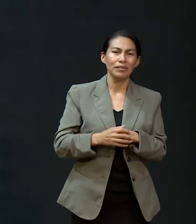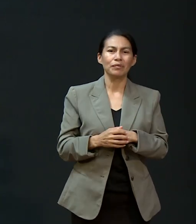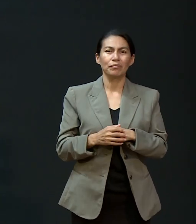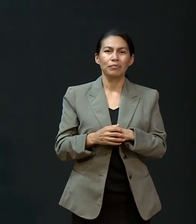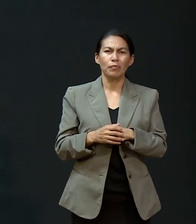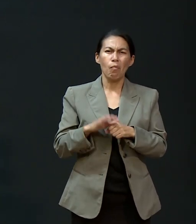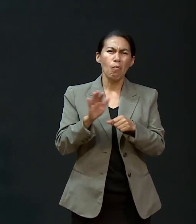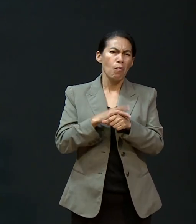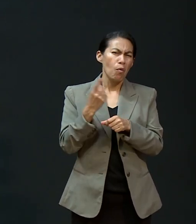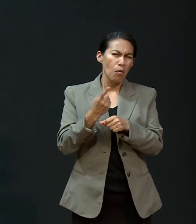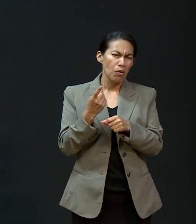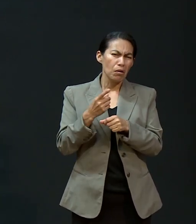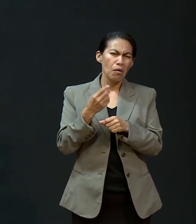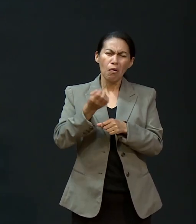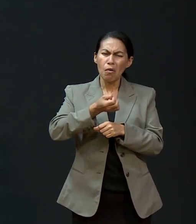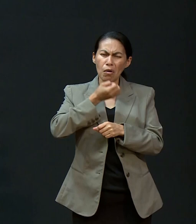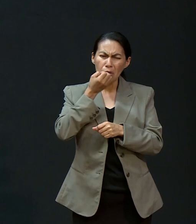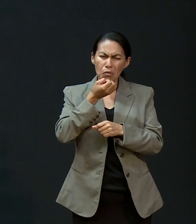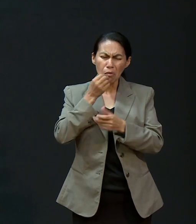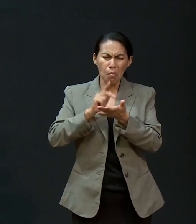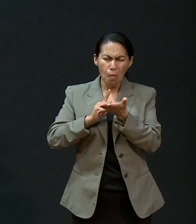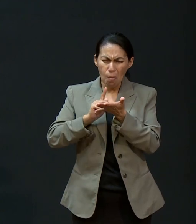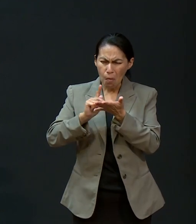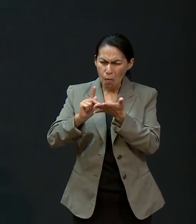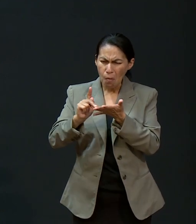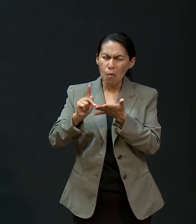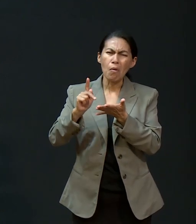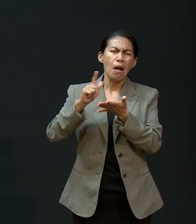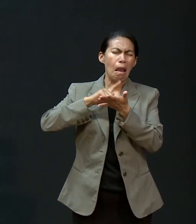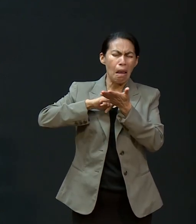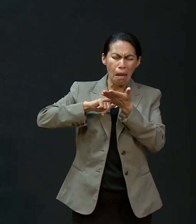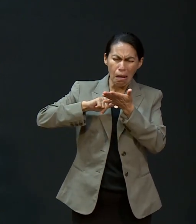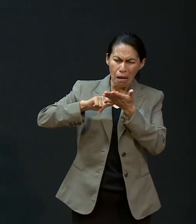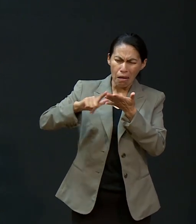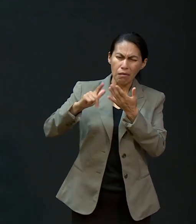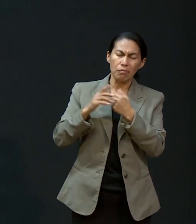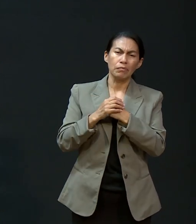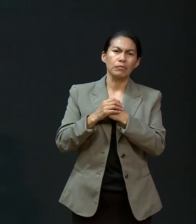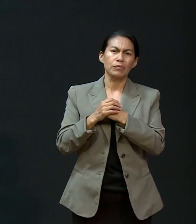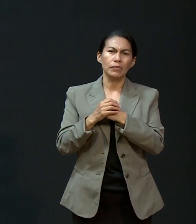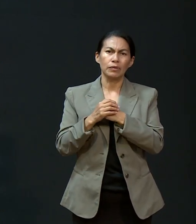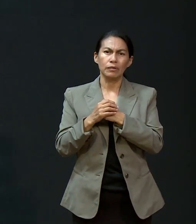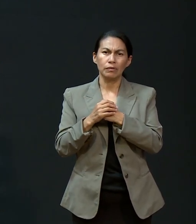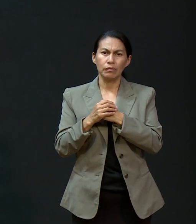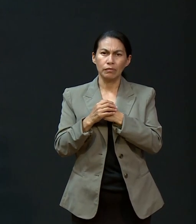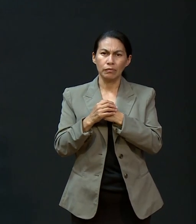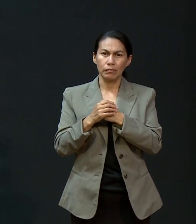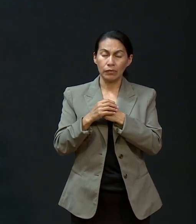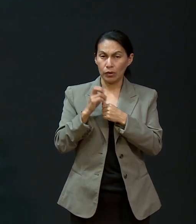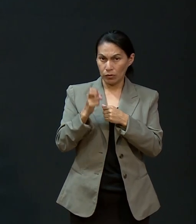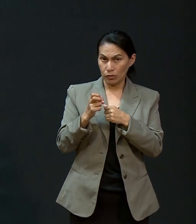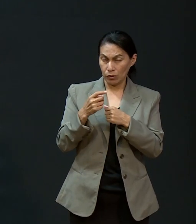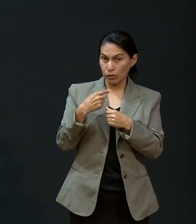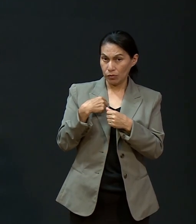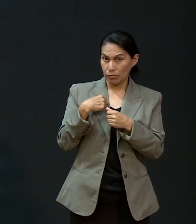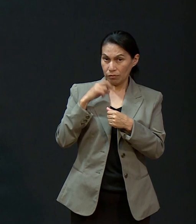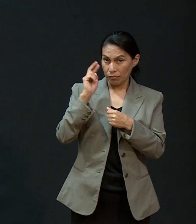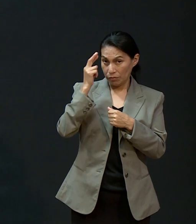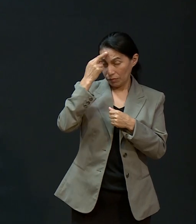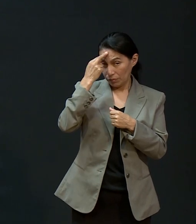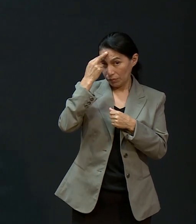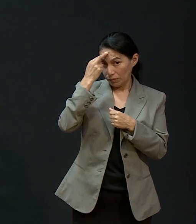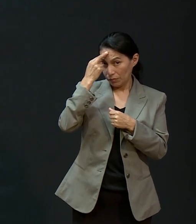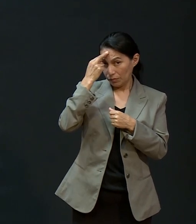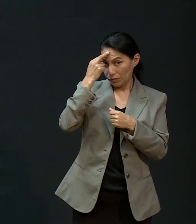es pura, no hay algo que interfiera en sus pensamientos. Entonces,